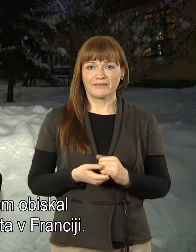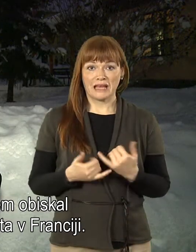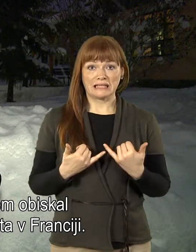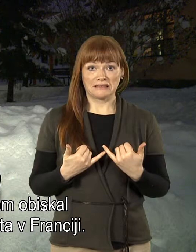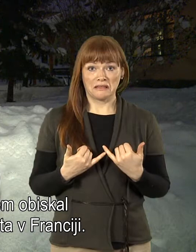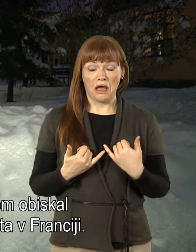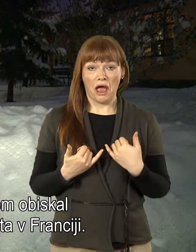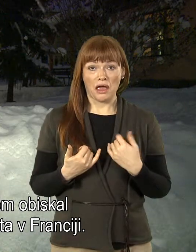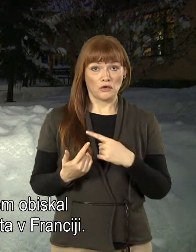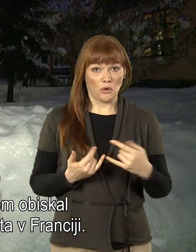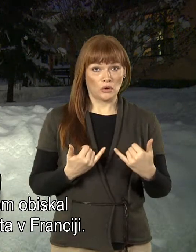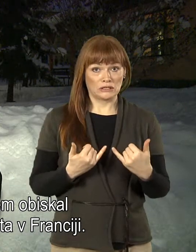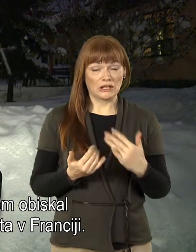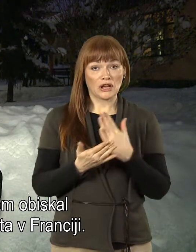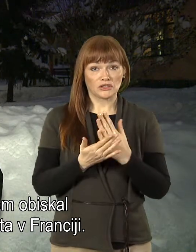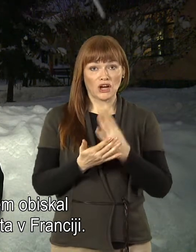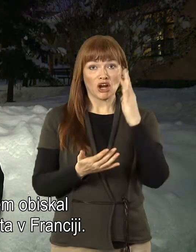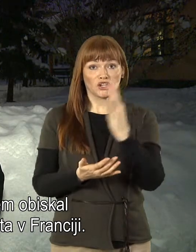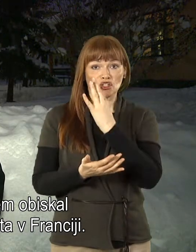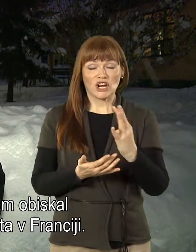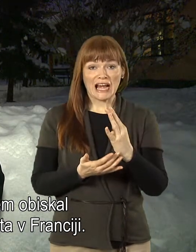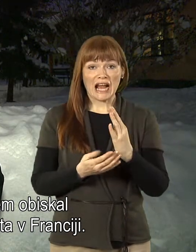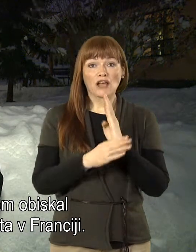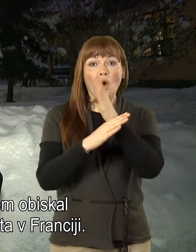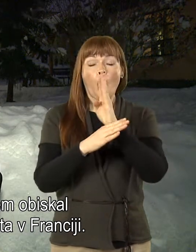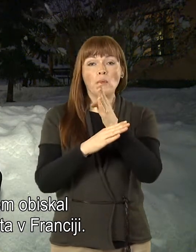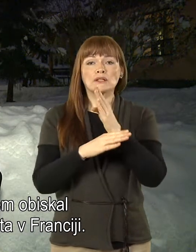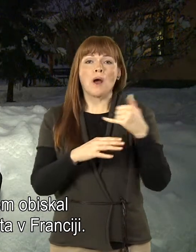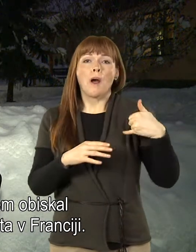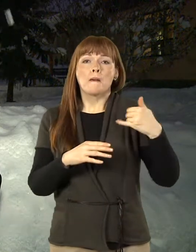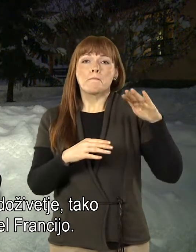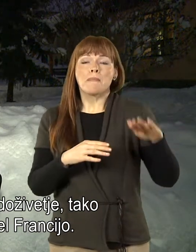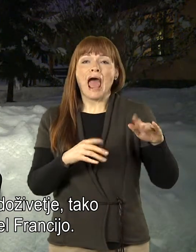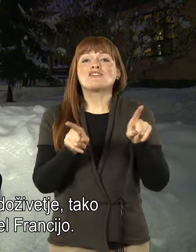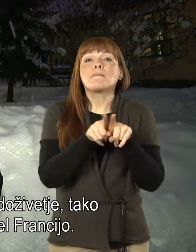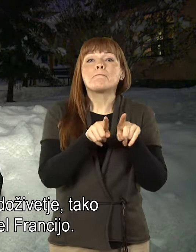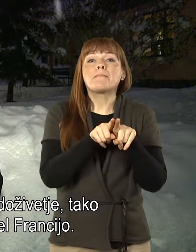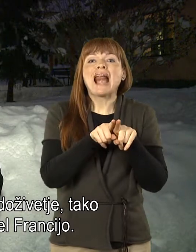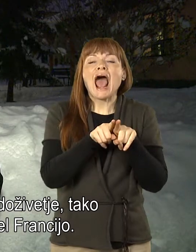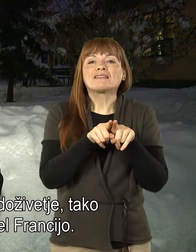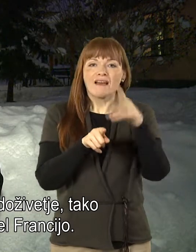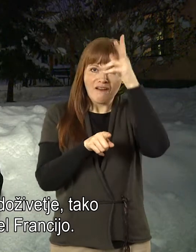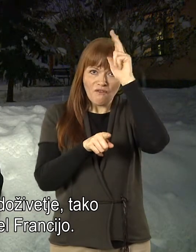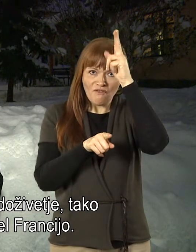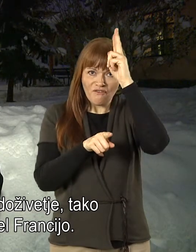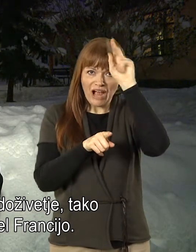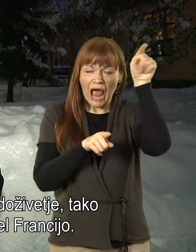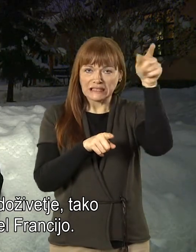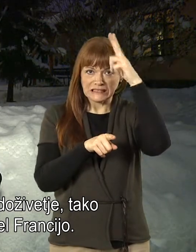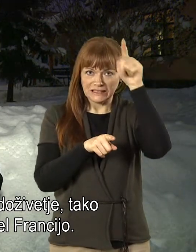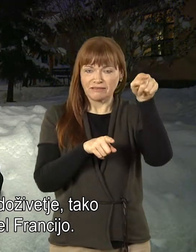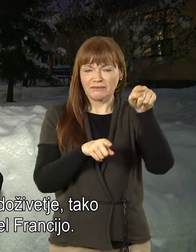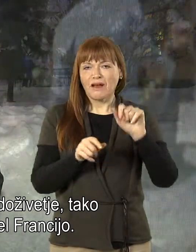Zdaj štirikrat sem obiskal mojega brata v Franciji, to, da je res to